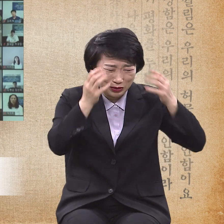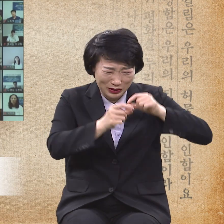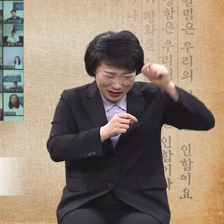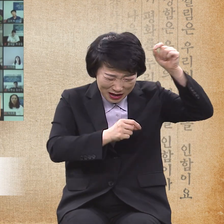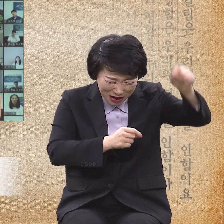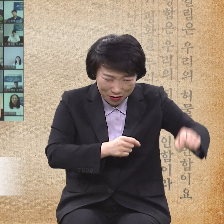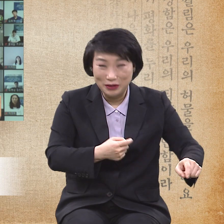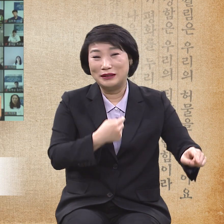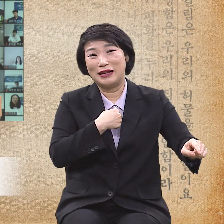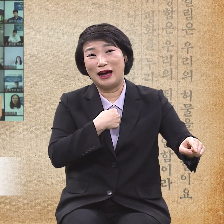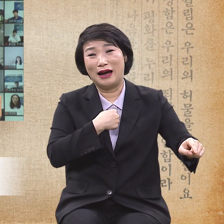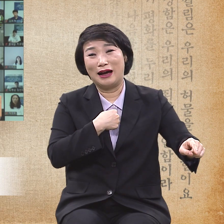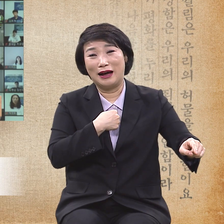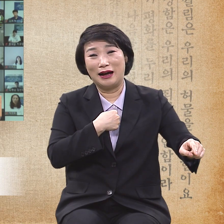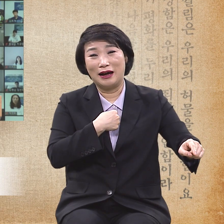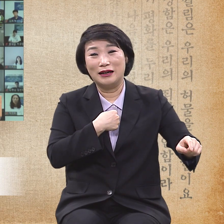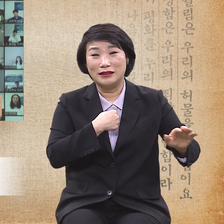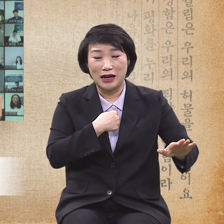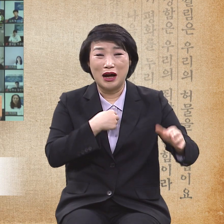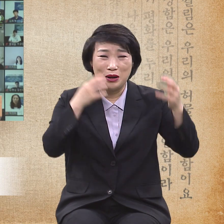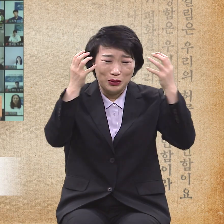영원히 형벌받아